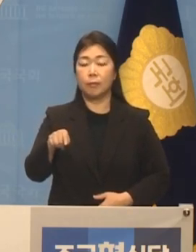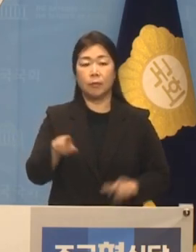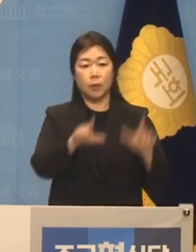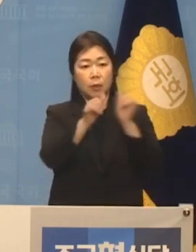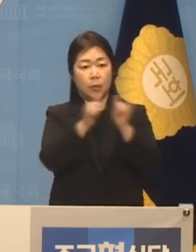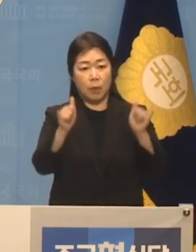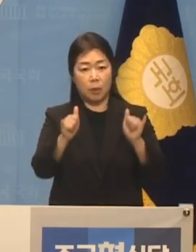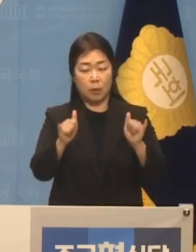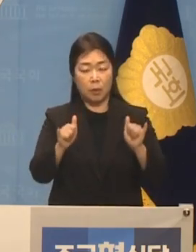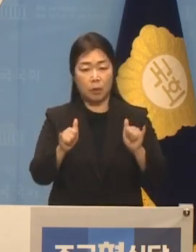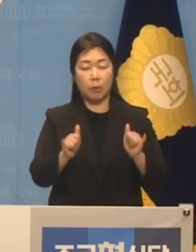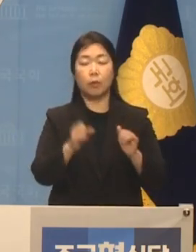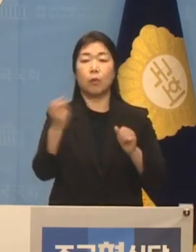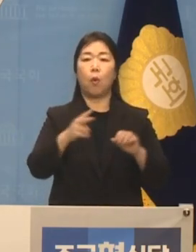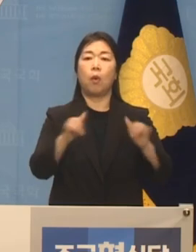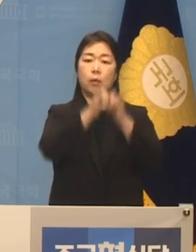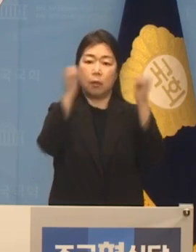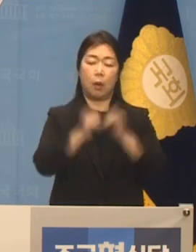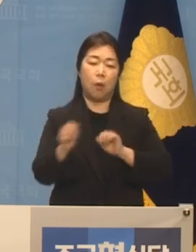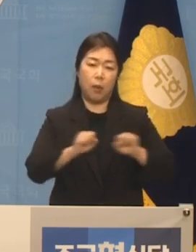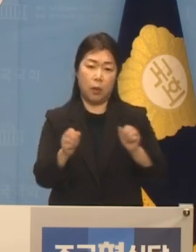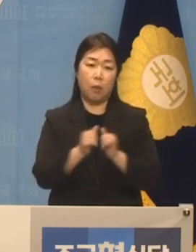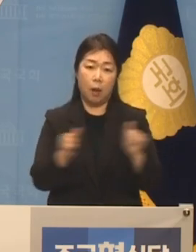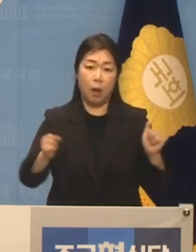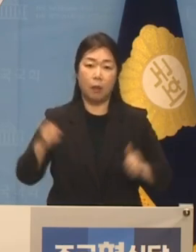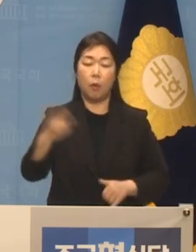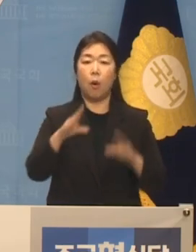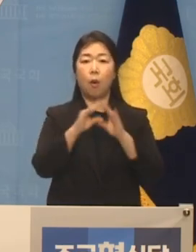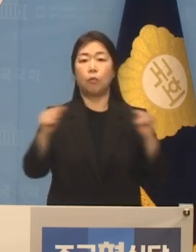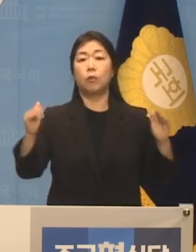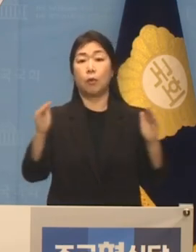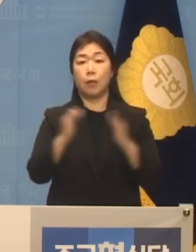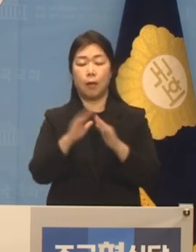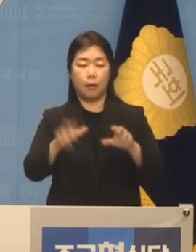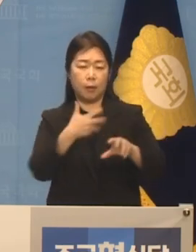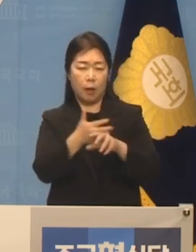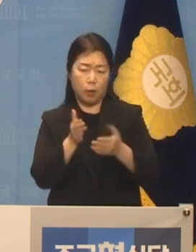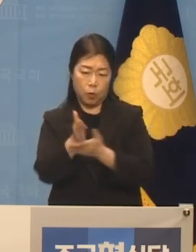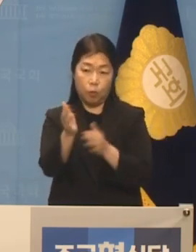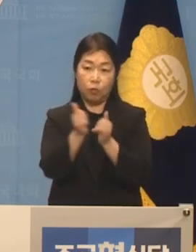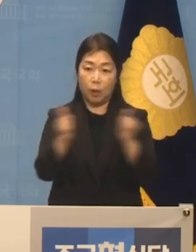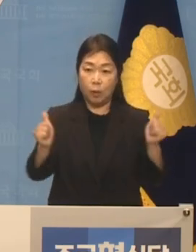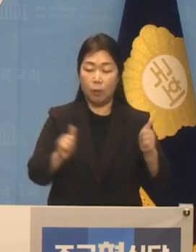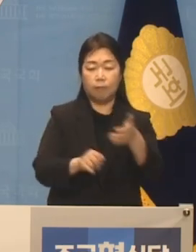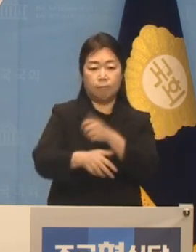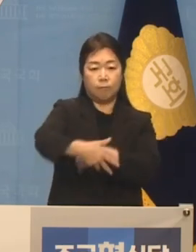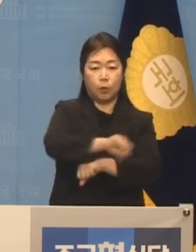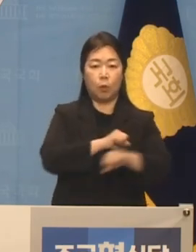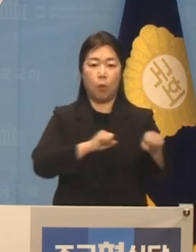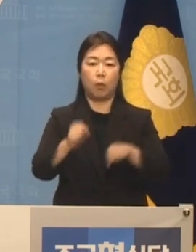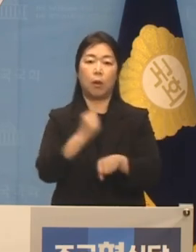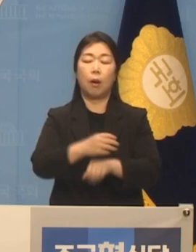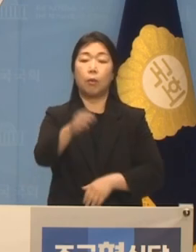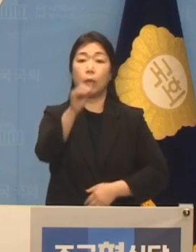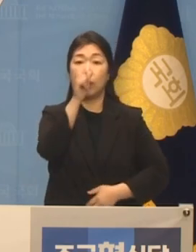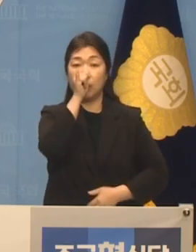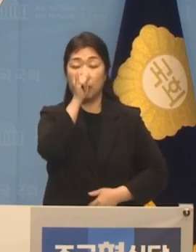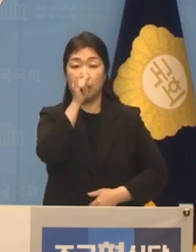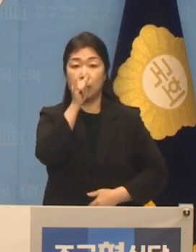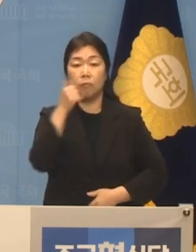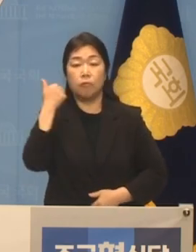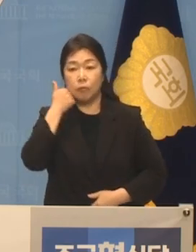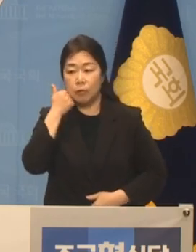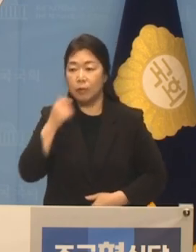시민사회 활동가로 또 부동산 개혁의 전문가로 굉장히 적극적으로 활동을 하고 계신 분이 바로 오늘